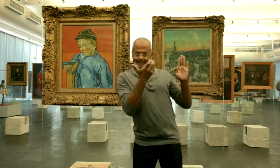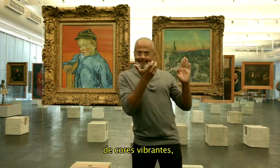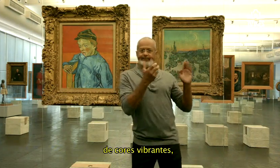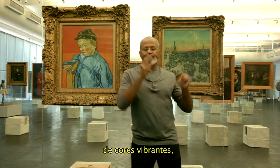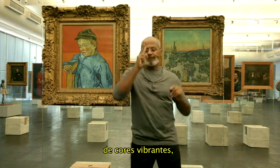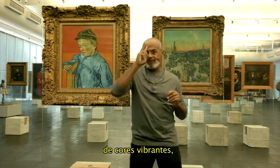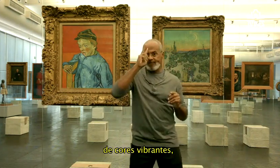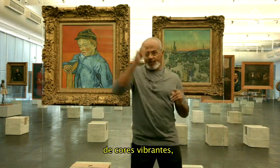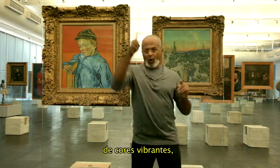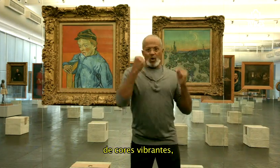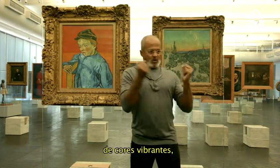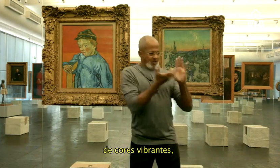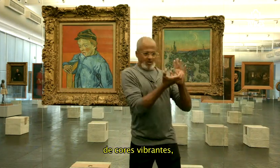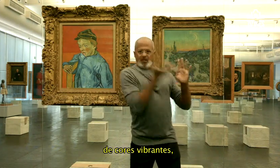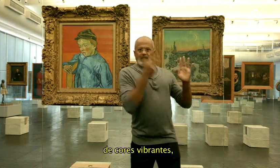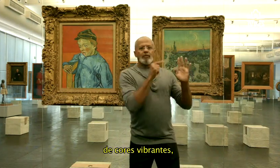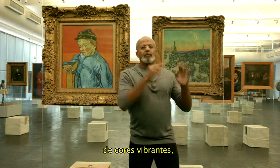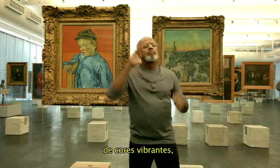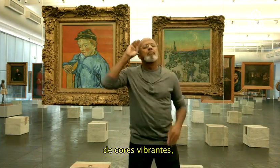De cores vibrantes,